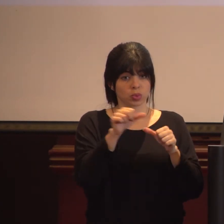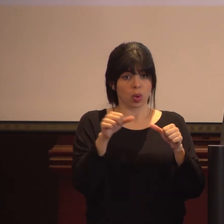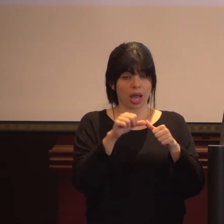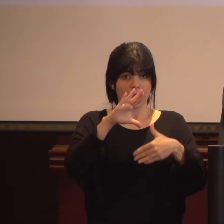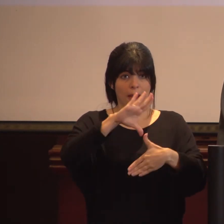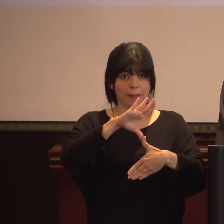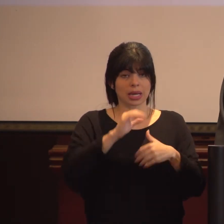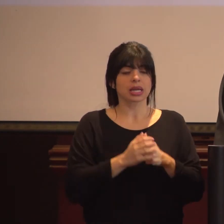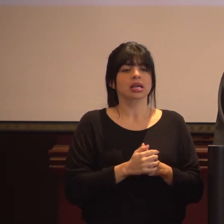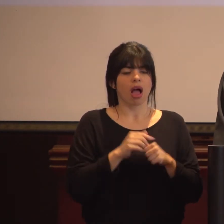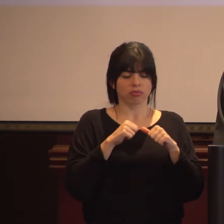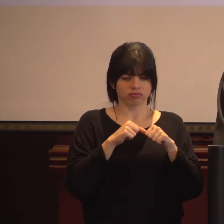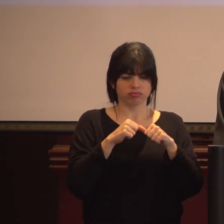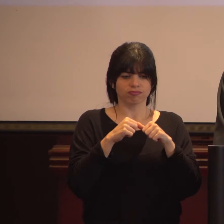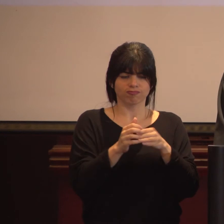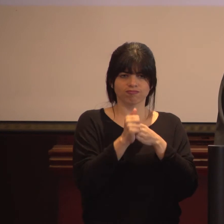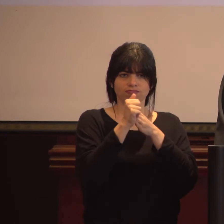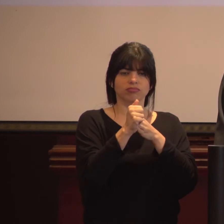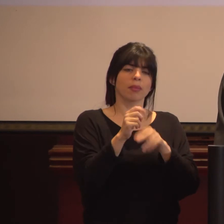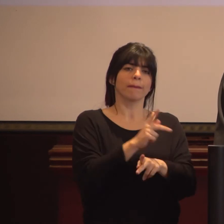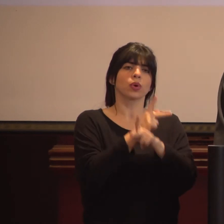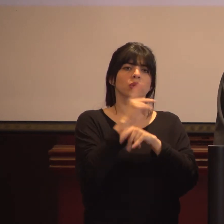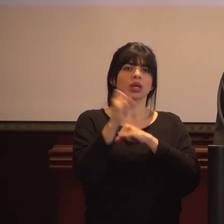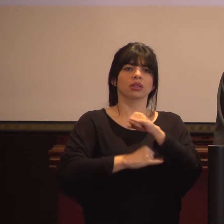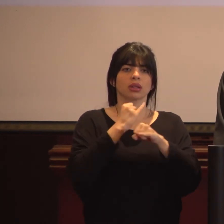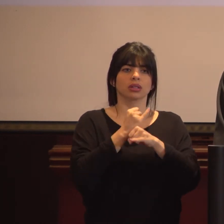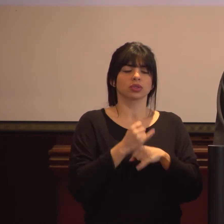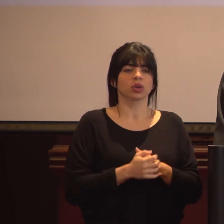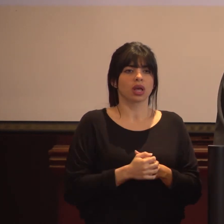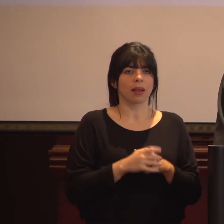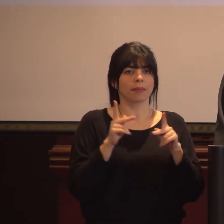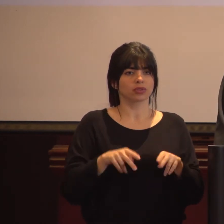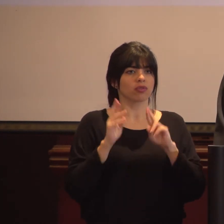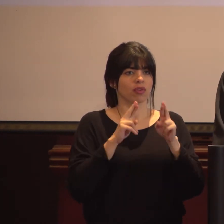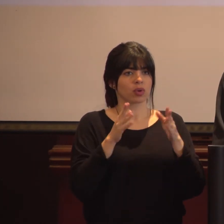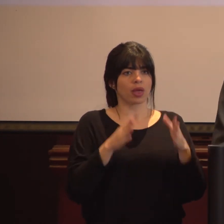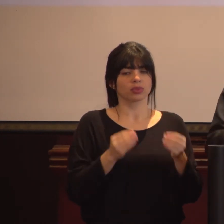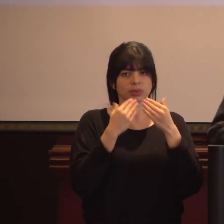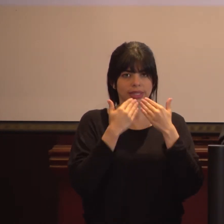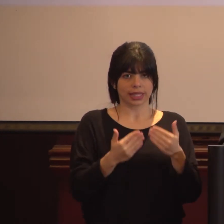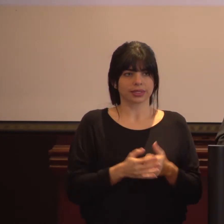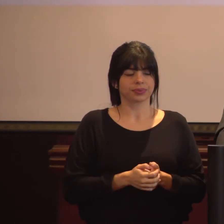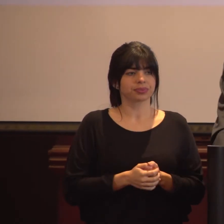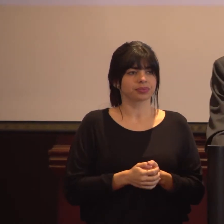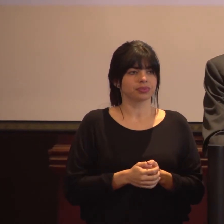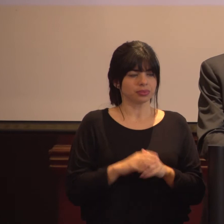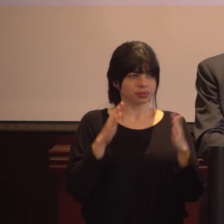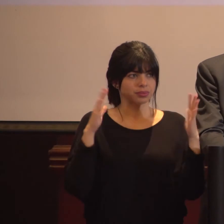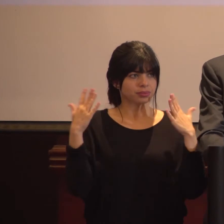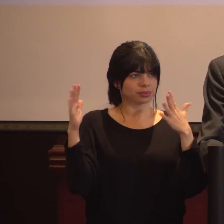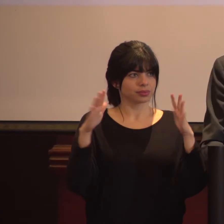Américas continúa La Vanguardia de la protección internacional de los refugiados y muchas gracias